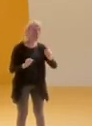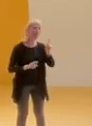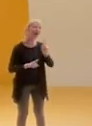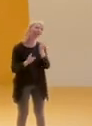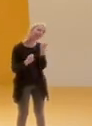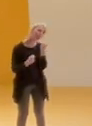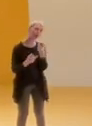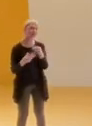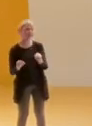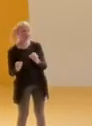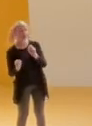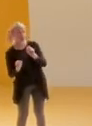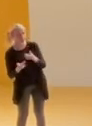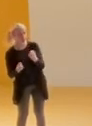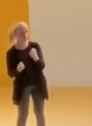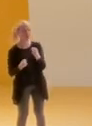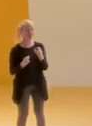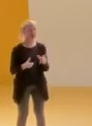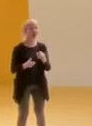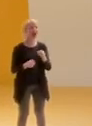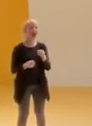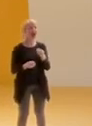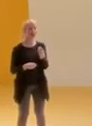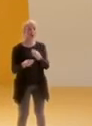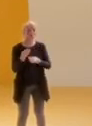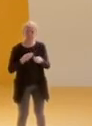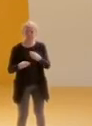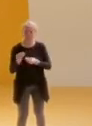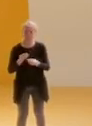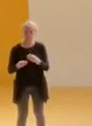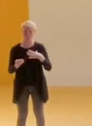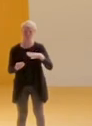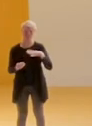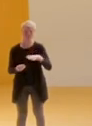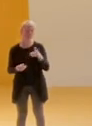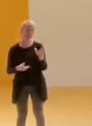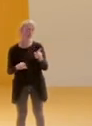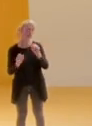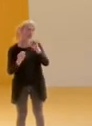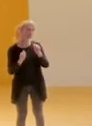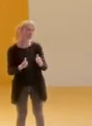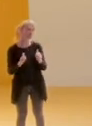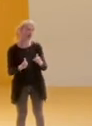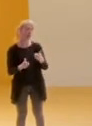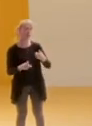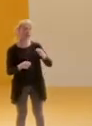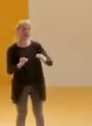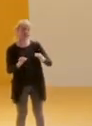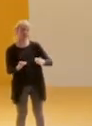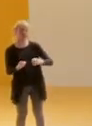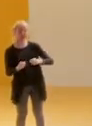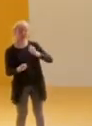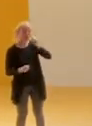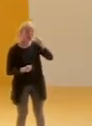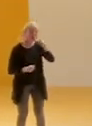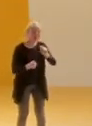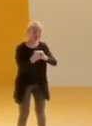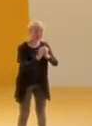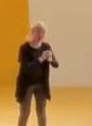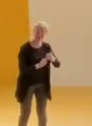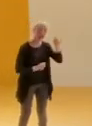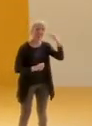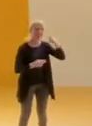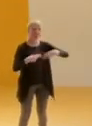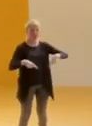kursy zasadniczo były stałe one sobie trochę się zmieniały ale nie tak jak dzisiaj że zmieniają się na rynkach finansowych dzień w dzień pan Francji